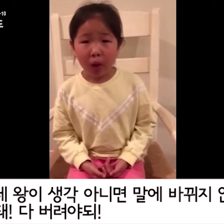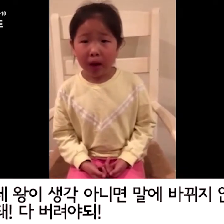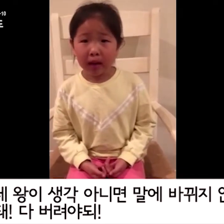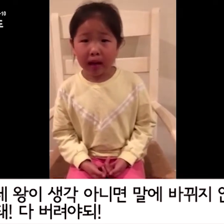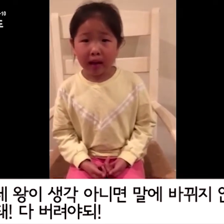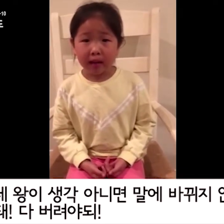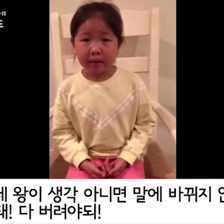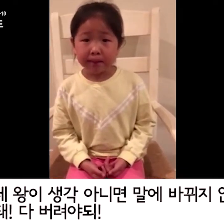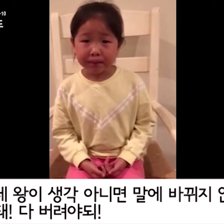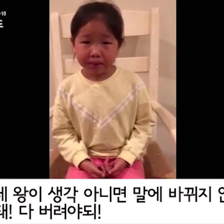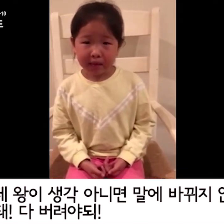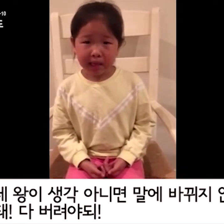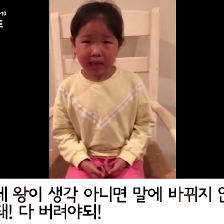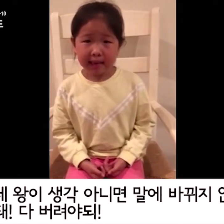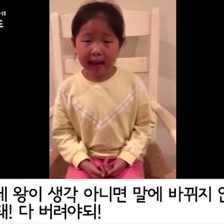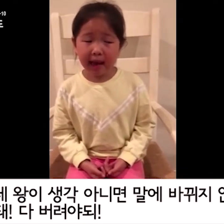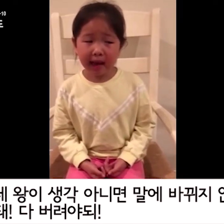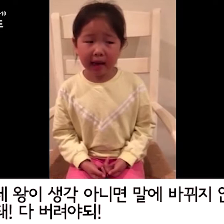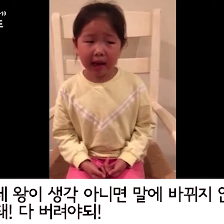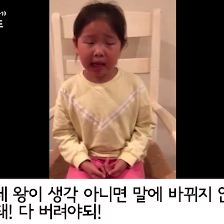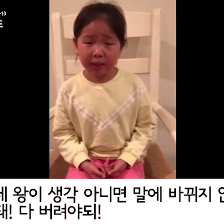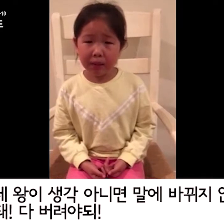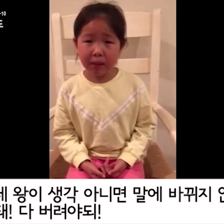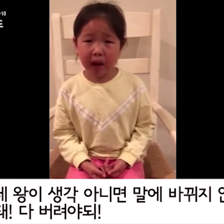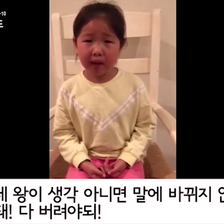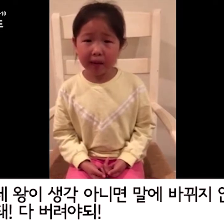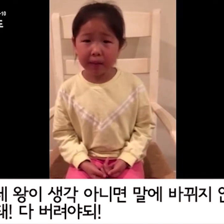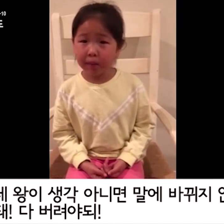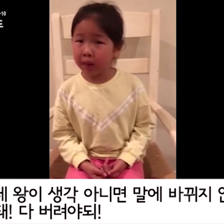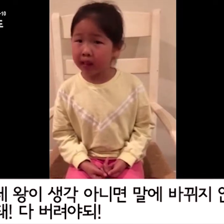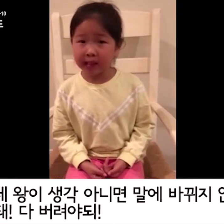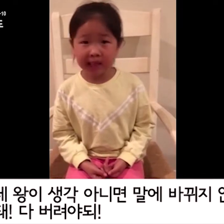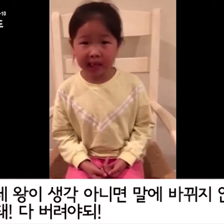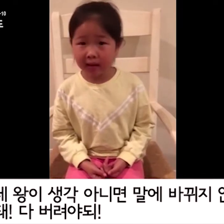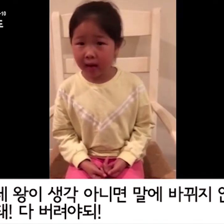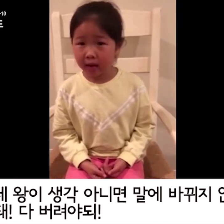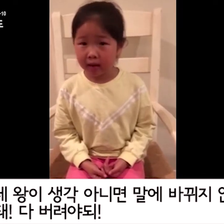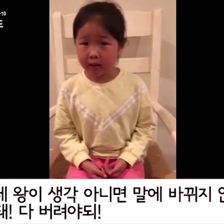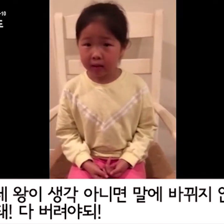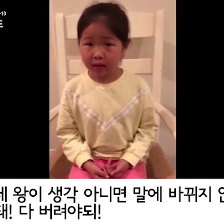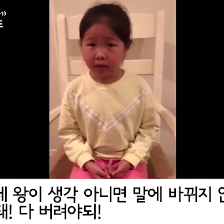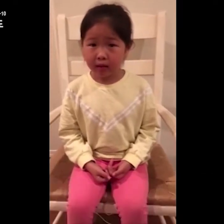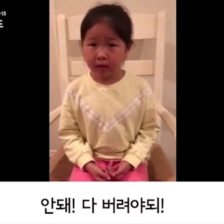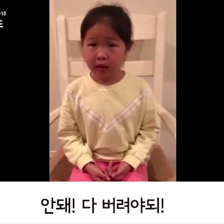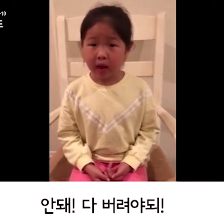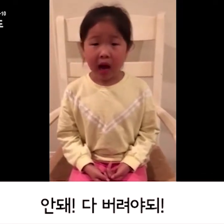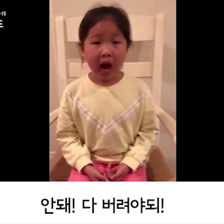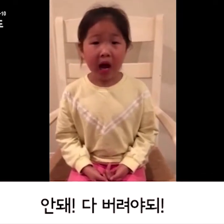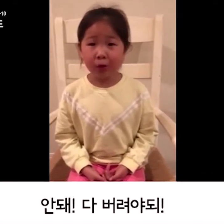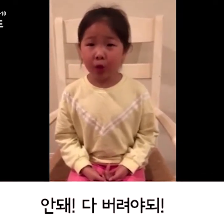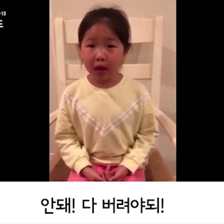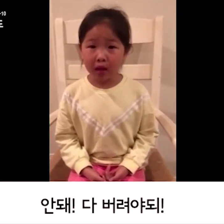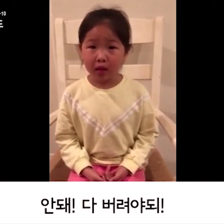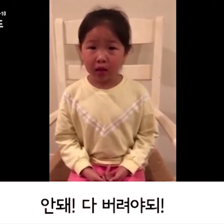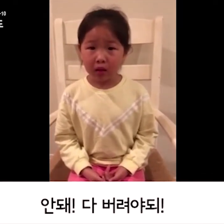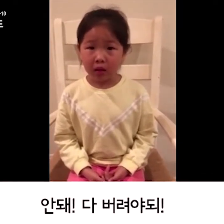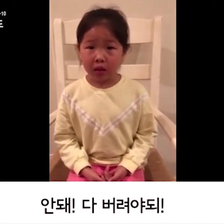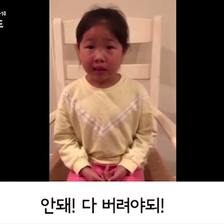근데 왕의 생각 아니면 말은 바뀌지 않아. 안